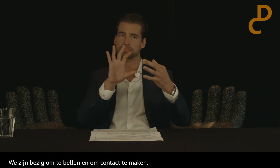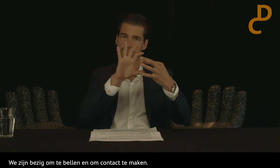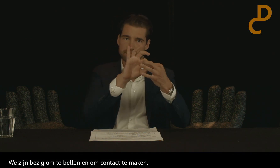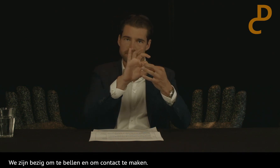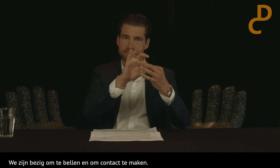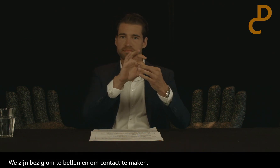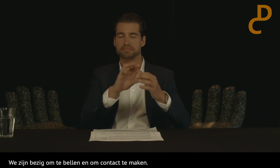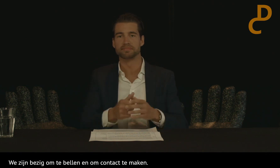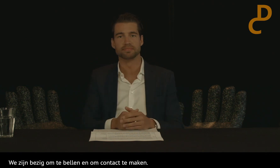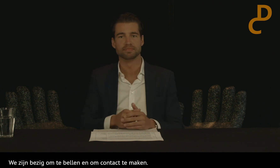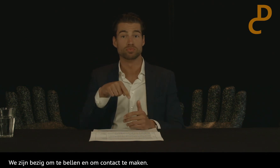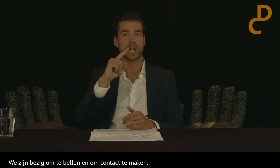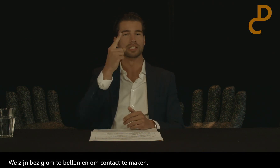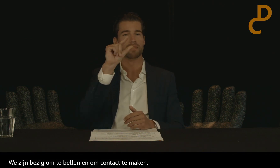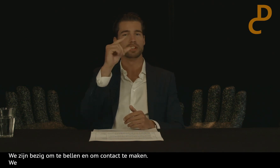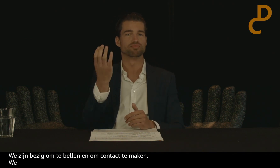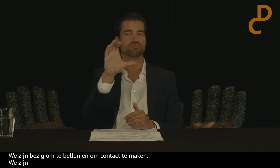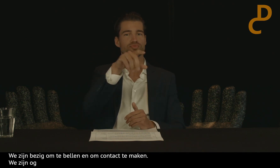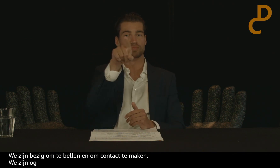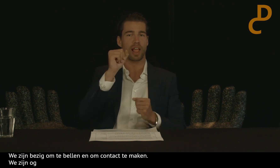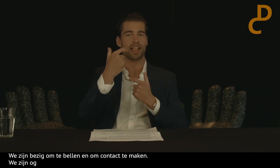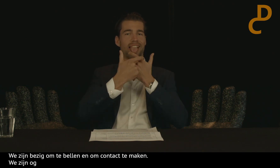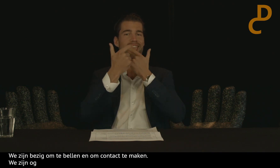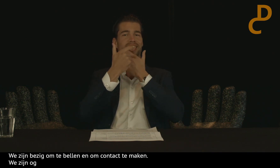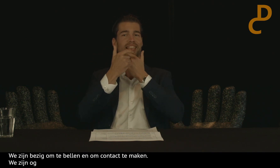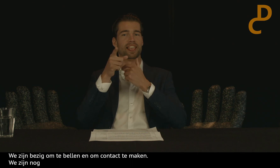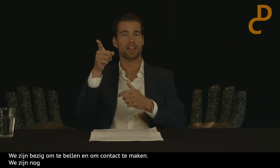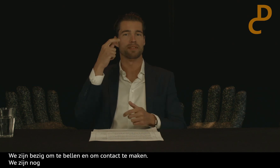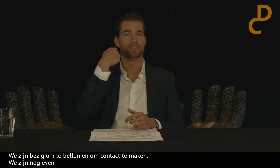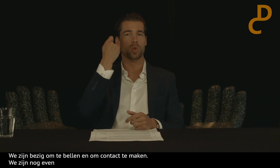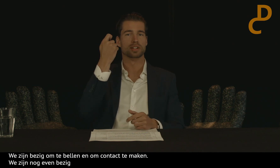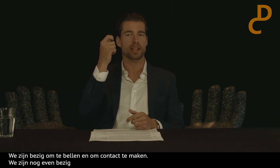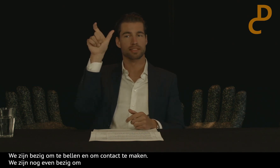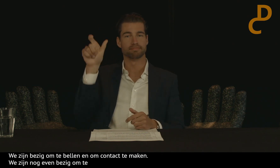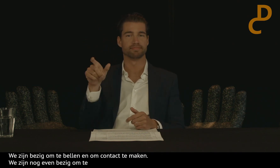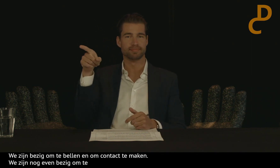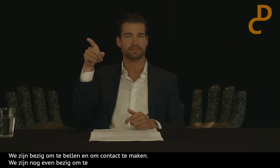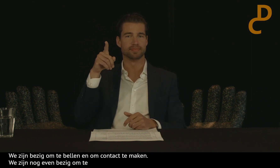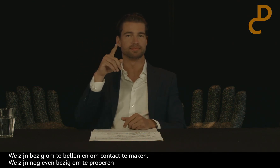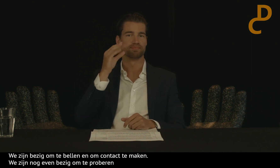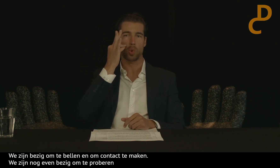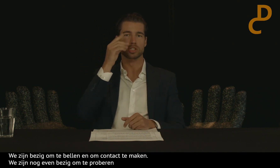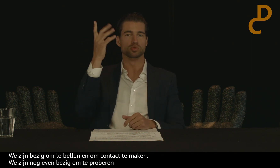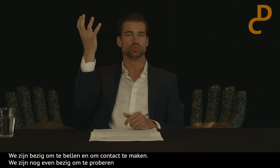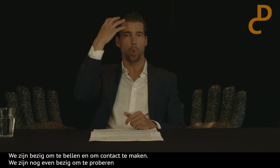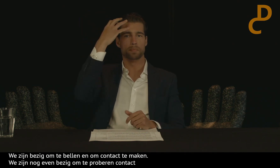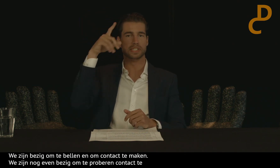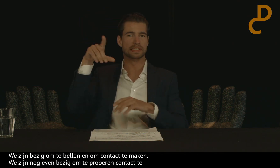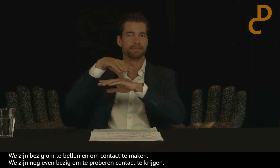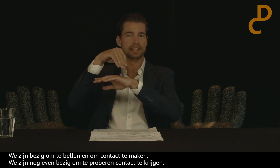We zijn nog even bezig om proberen contact te krijgen. Dan zullen we even een filmpje alvast laten zien waar jullie om kunnen lachen. Dit is een